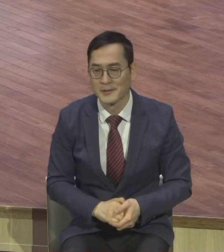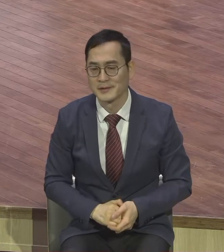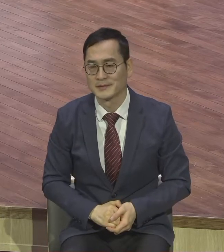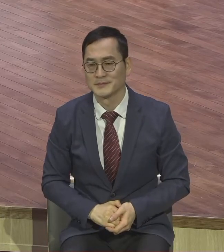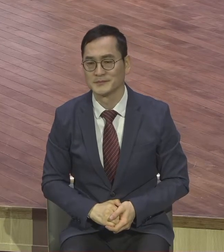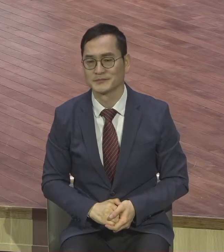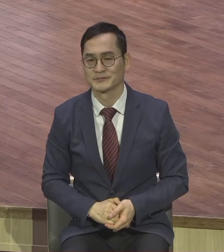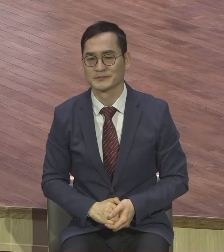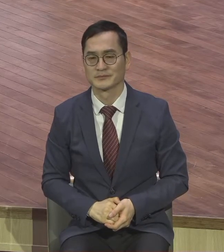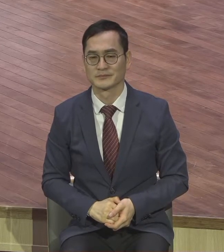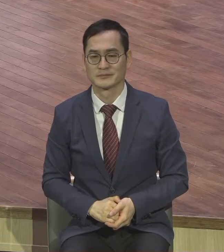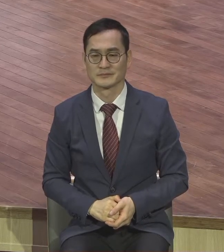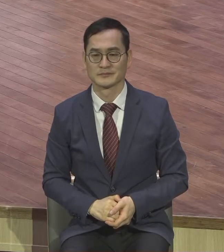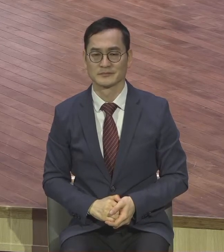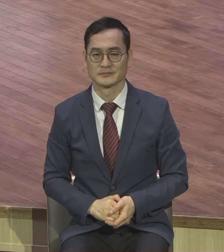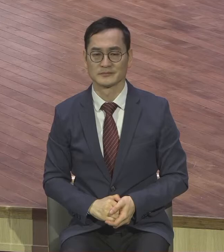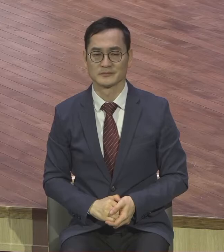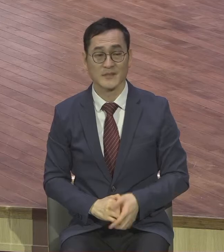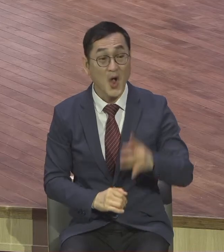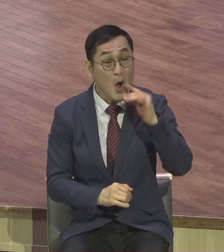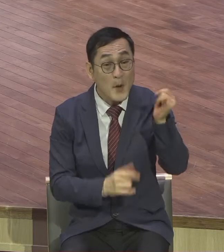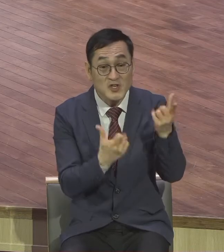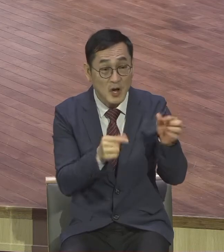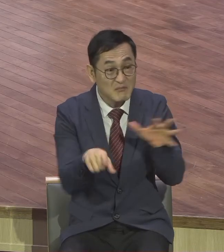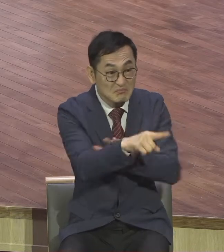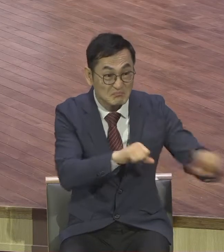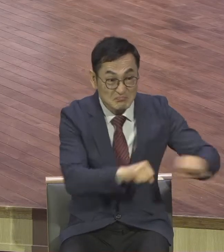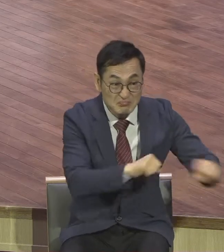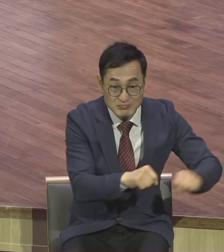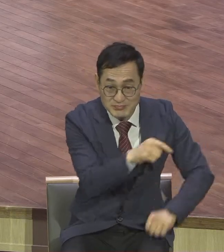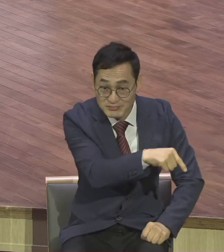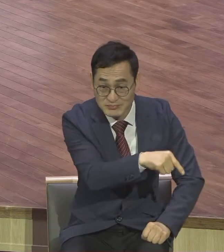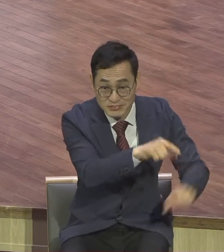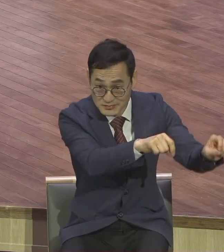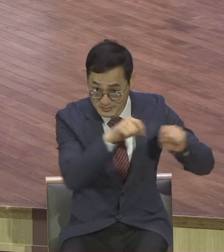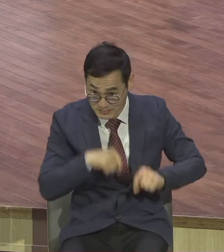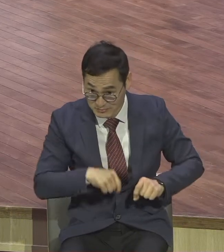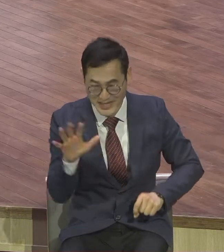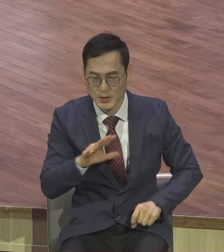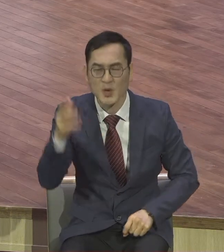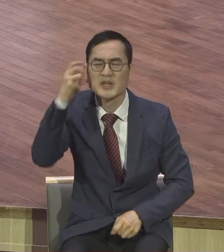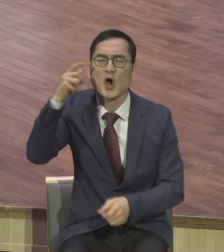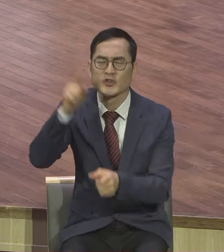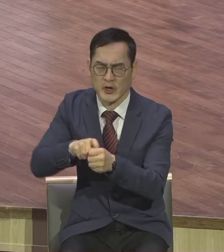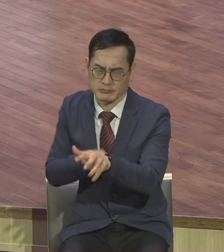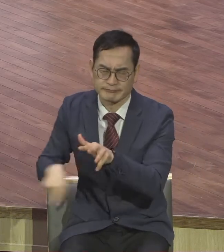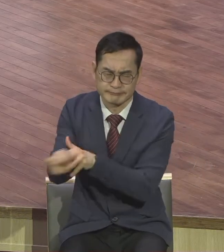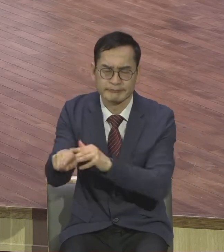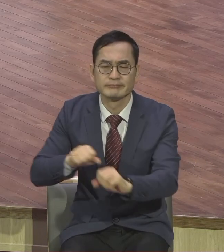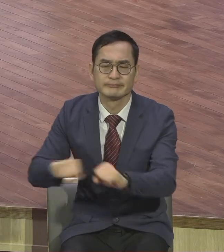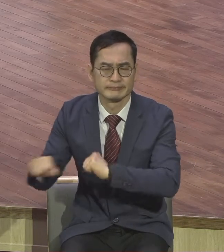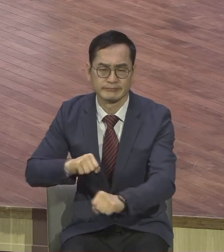될 바람이 뭐냐 우리는 치맛바람이 아니라 영적 바람입니다. 이렇게 해야 돼요.